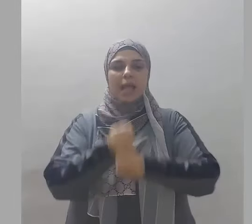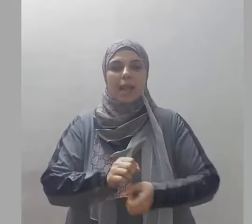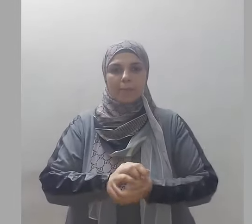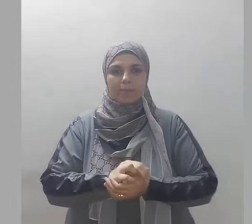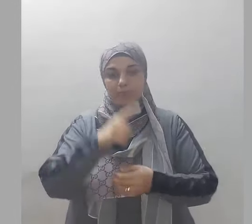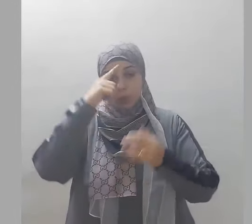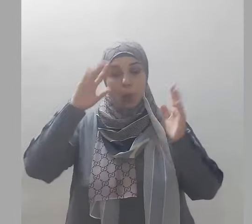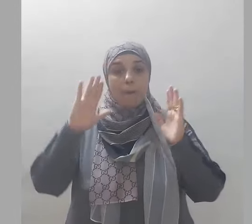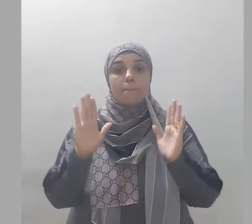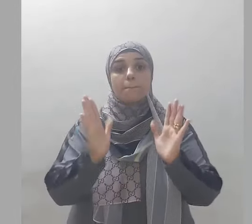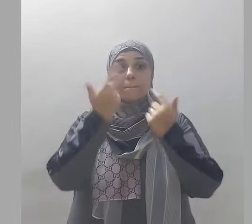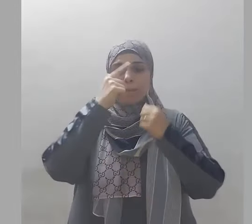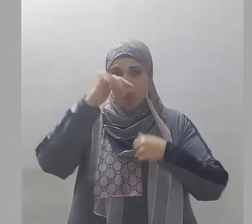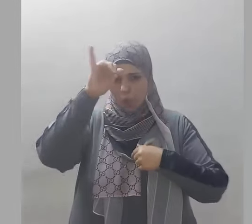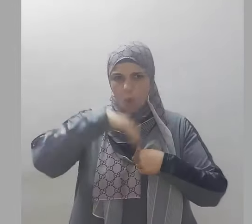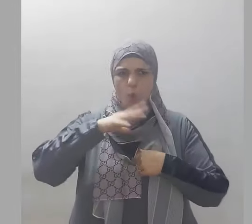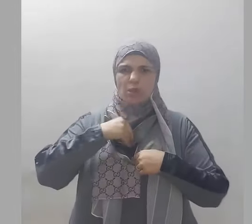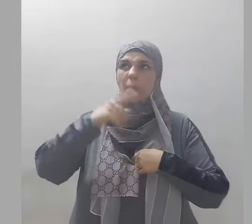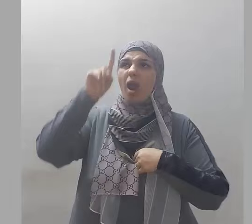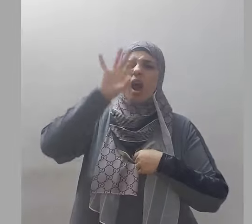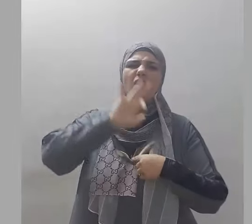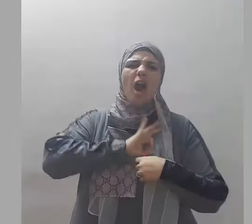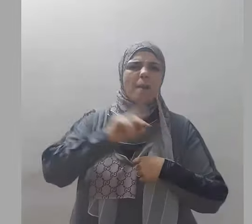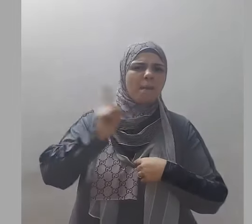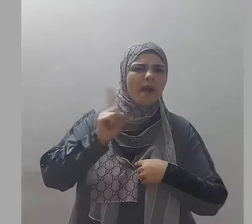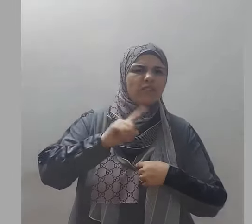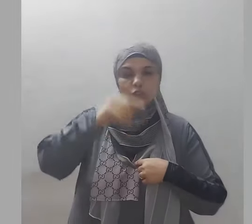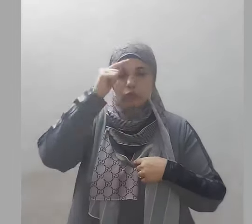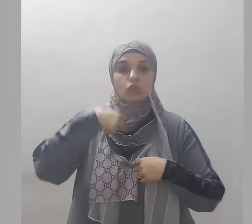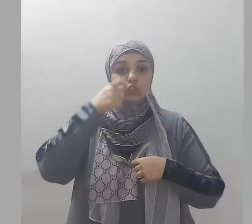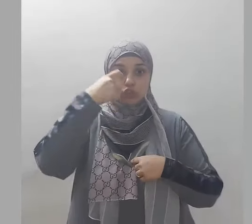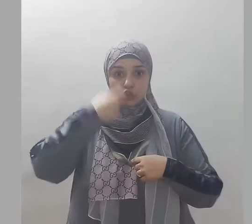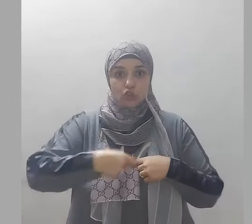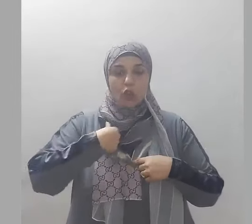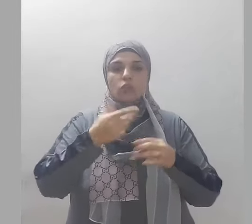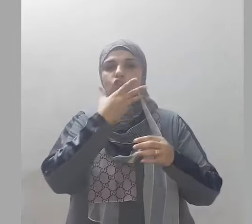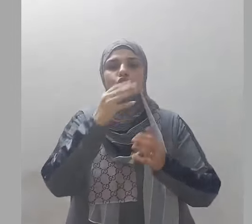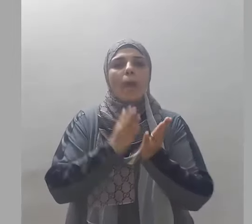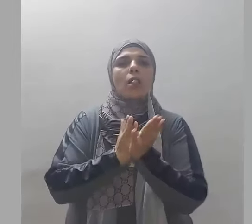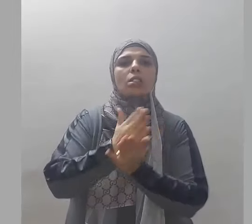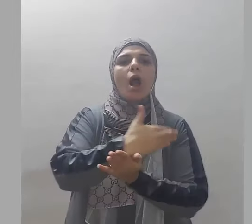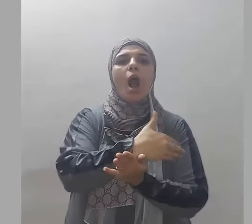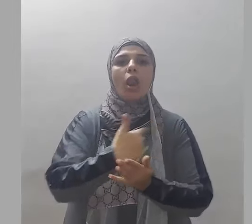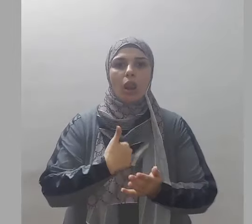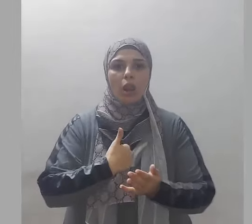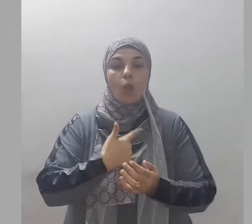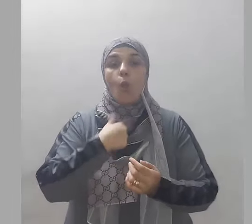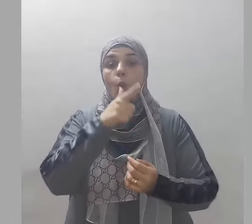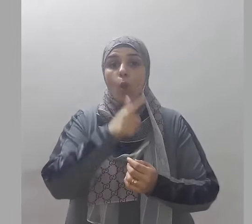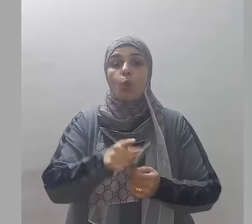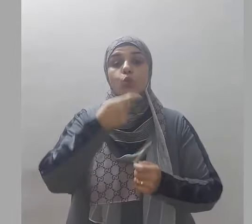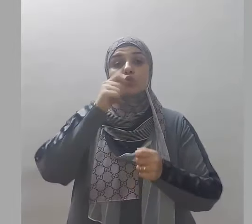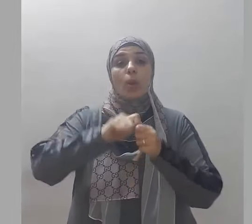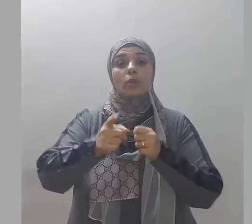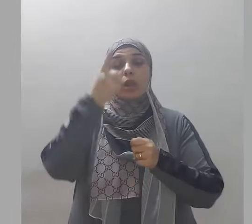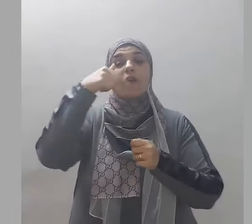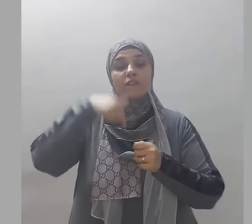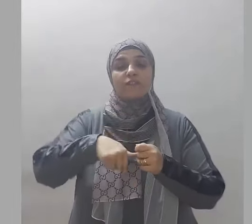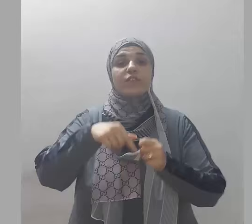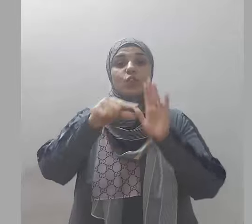ومن يقنط من رحمة ربه إلا الضالون. ويقول سبحانه في سورة سيدنا يوسف